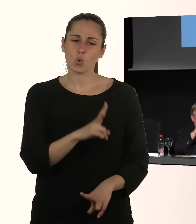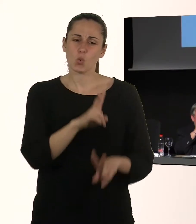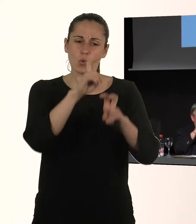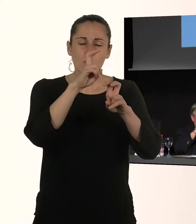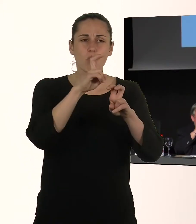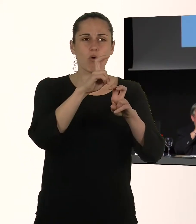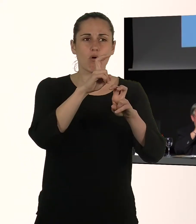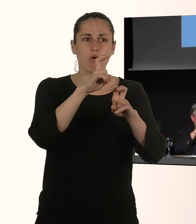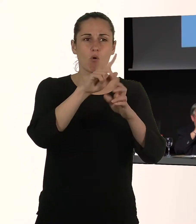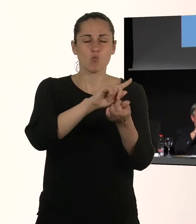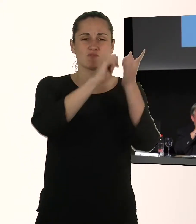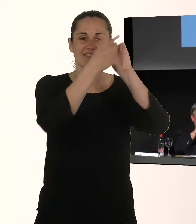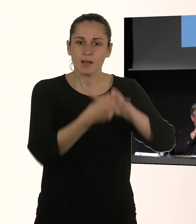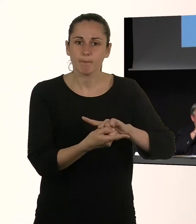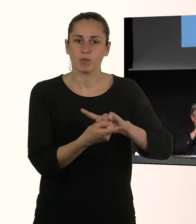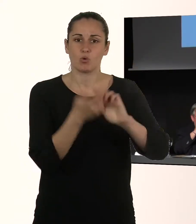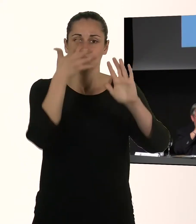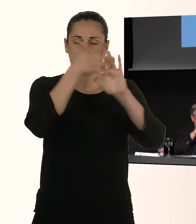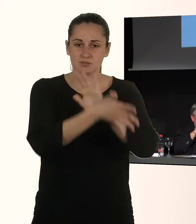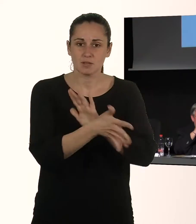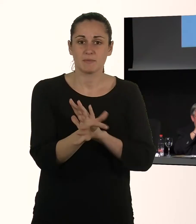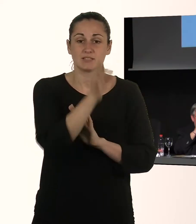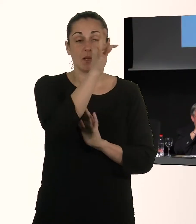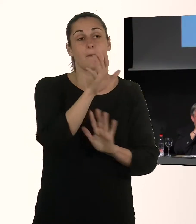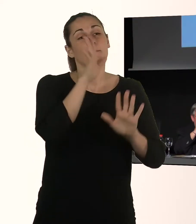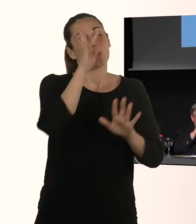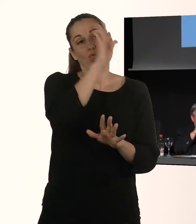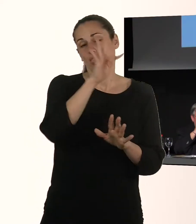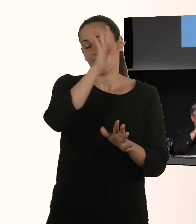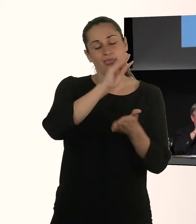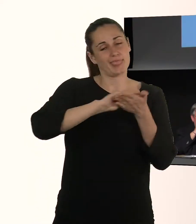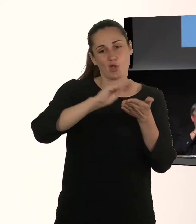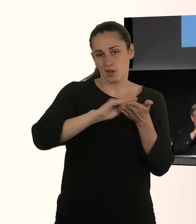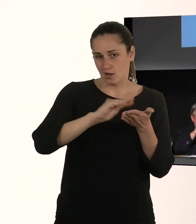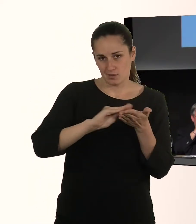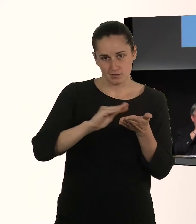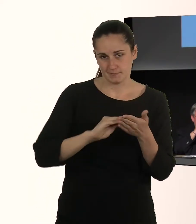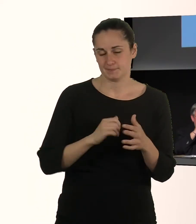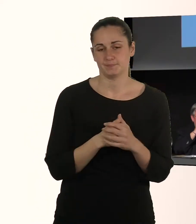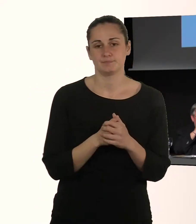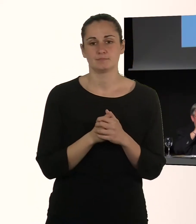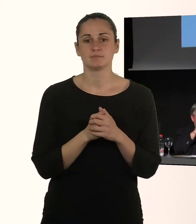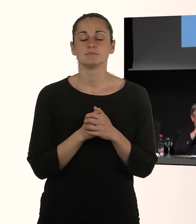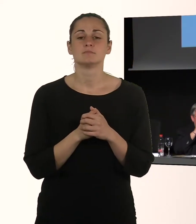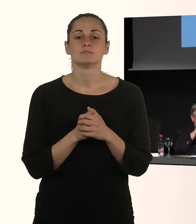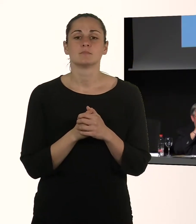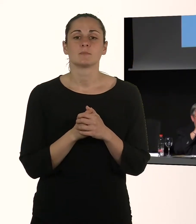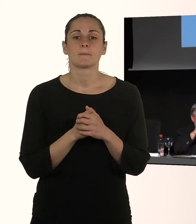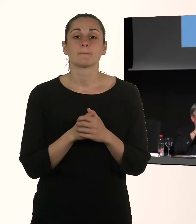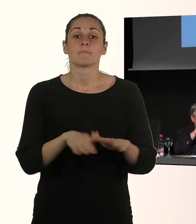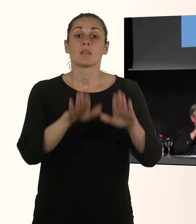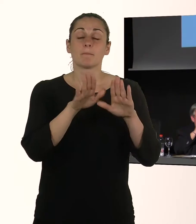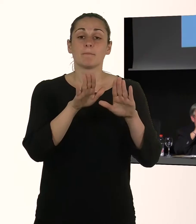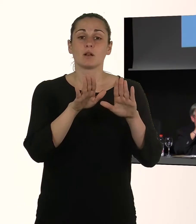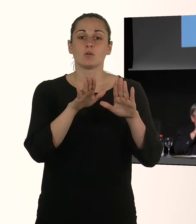teórico. La pena es que no lo teorizó, ni ese salto epistemológico ni ese salto teórico, ¿vale? Pero a partir de